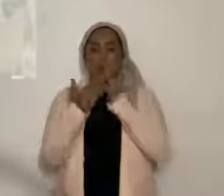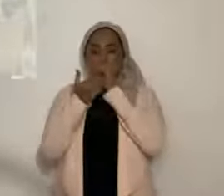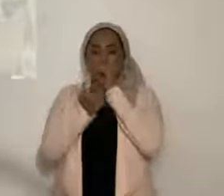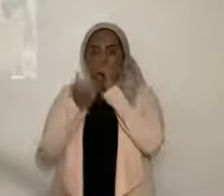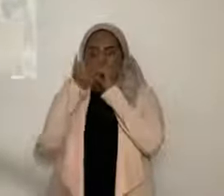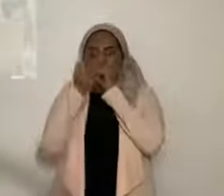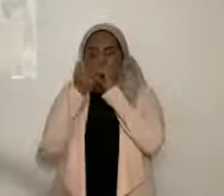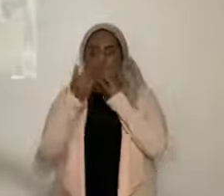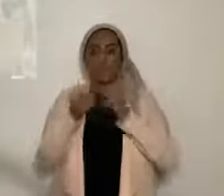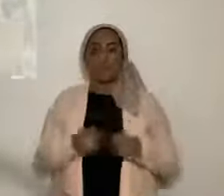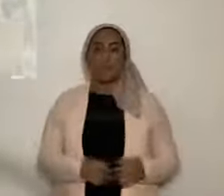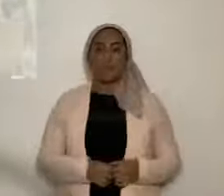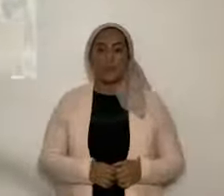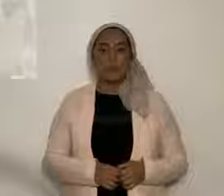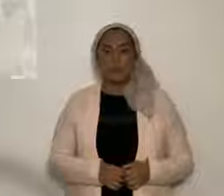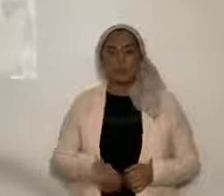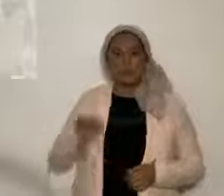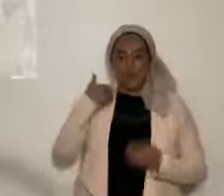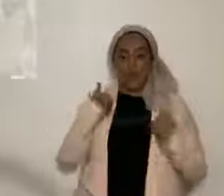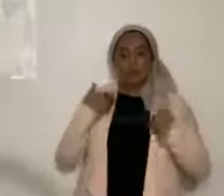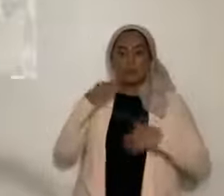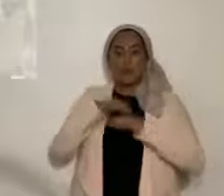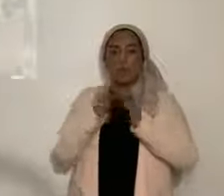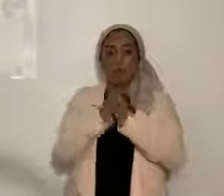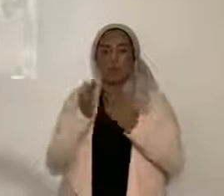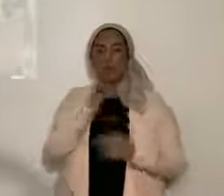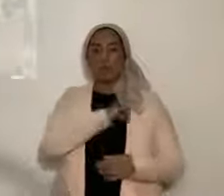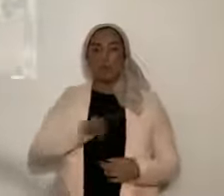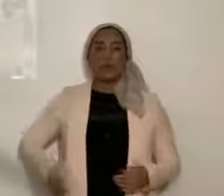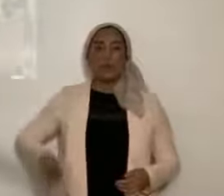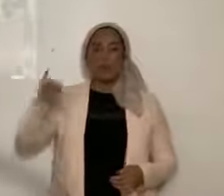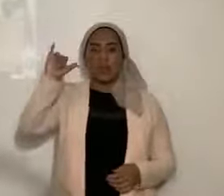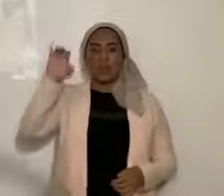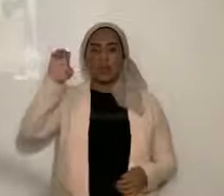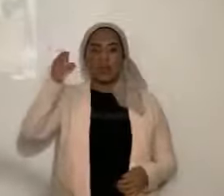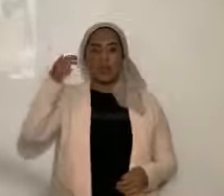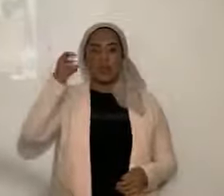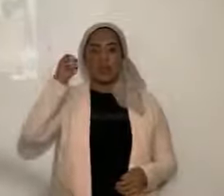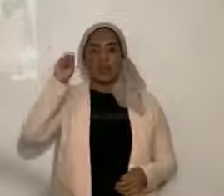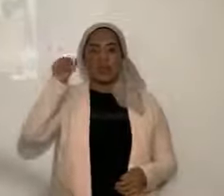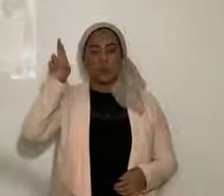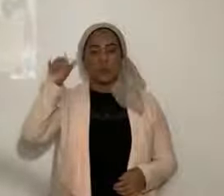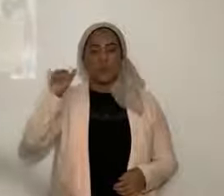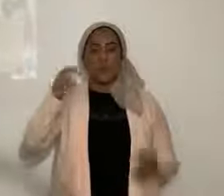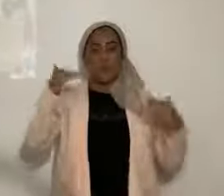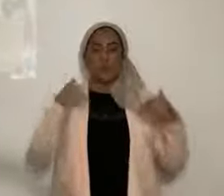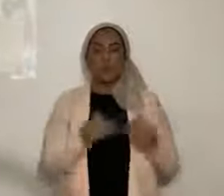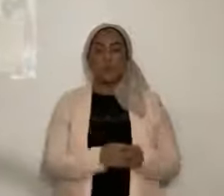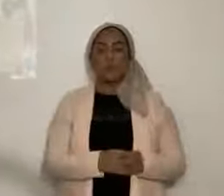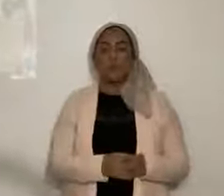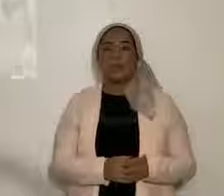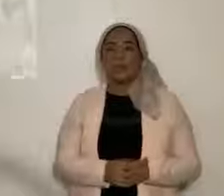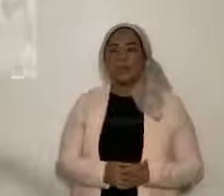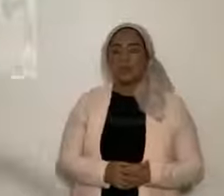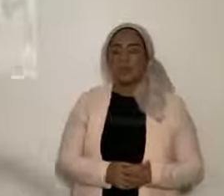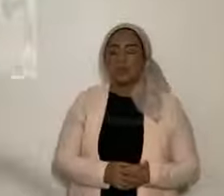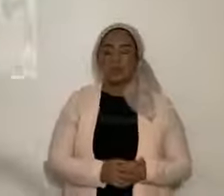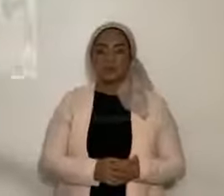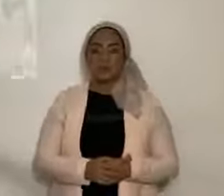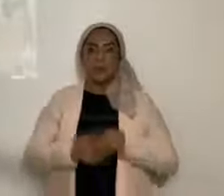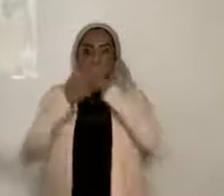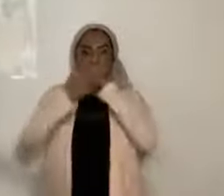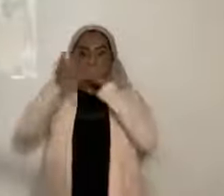Joshua, no Yahshua, y Joshua. Yahshua es único. Entonces las trompetas daban, por ejemplo, el